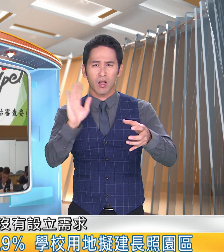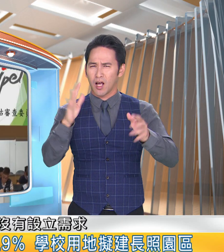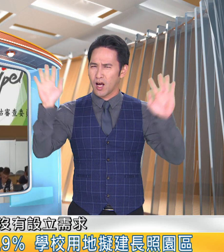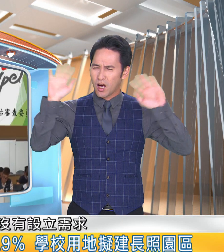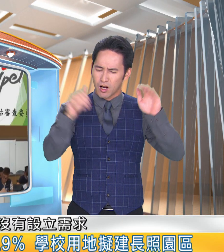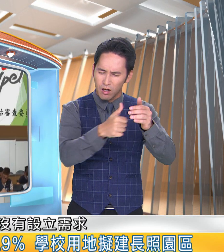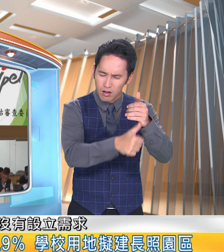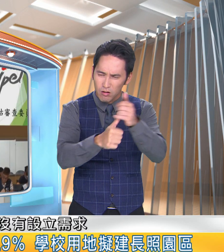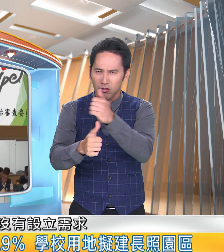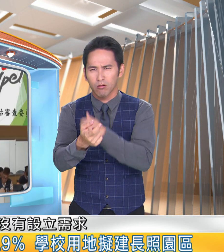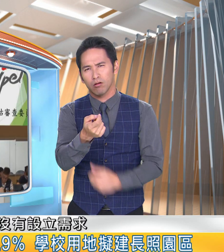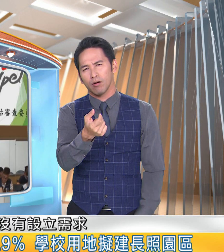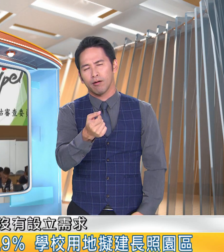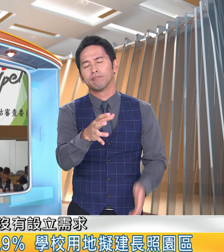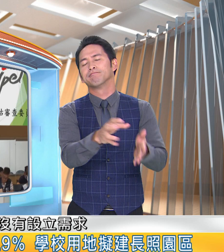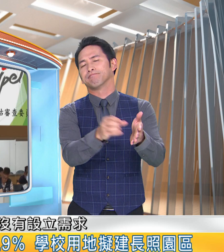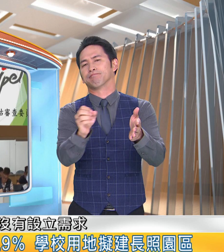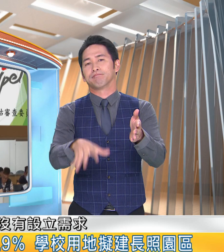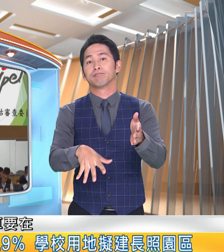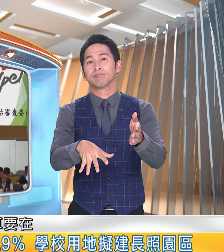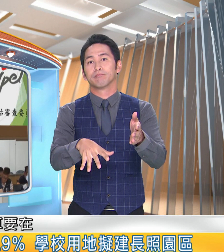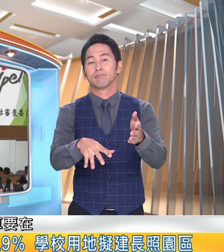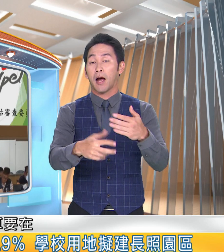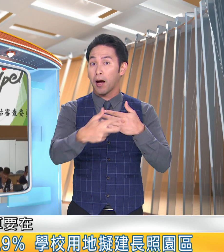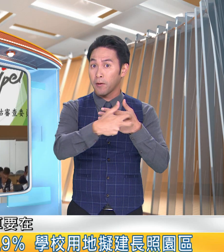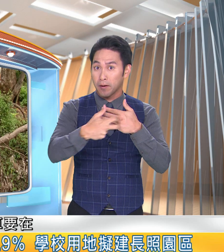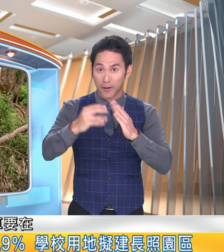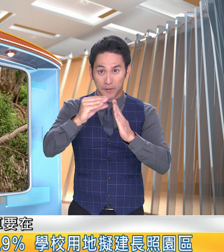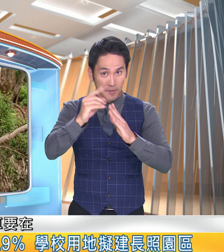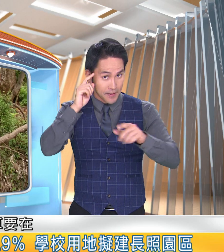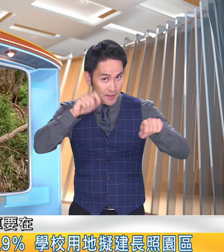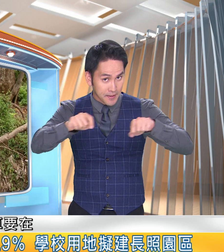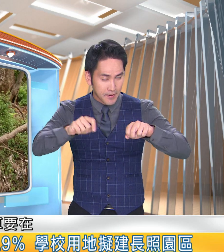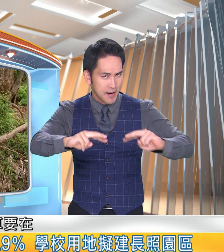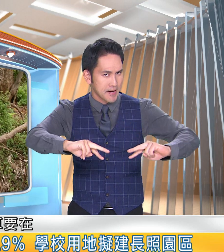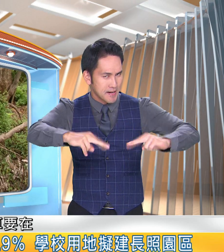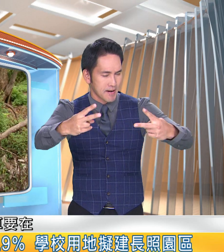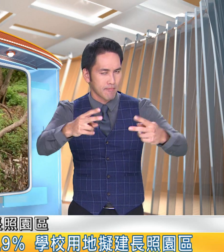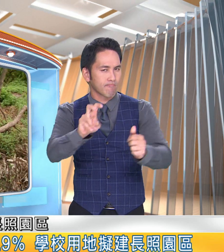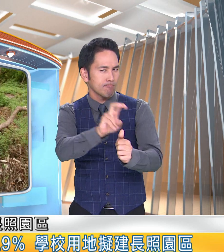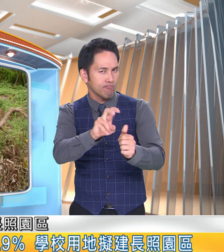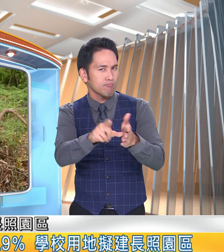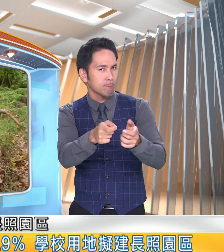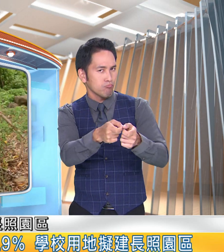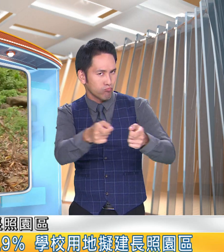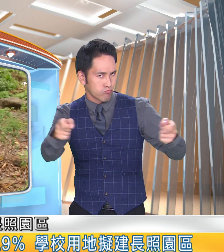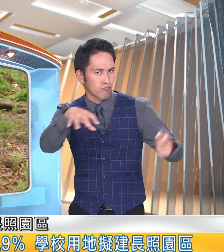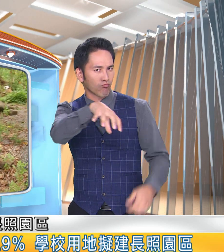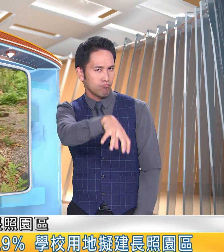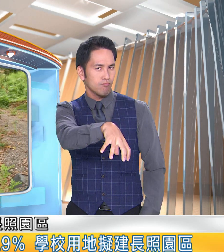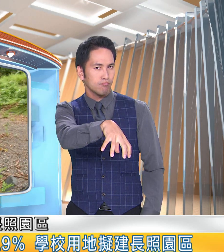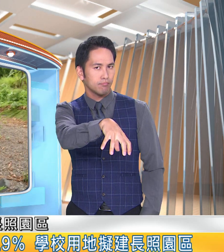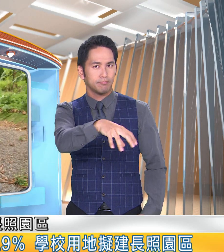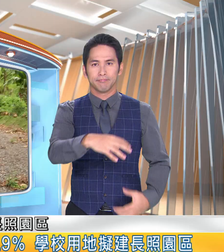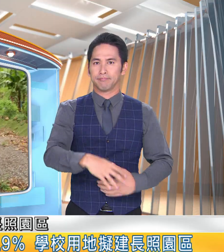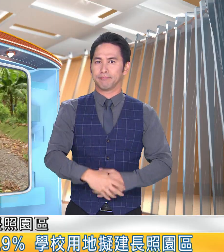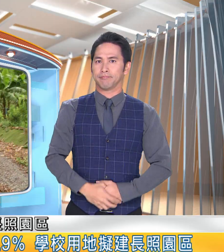化没有设立需求，因此卫生局打算要在这个地方新建长照院区。